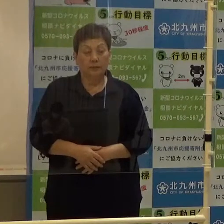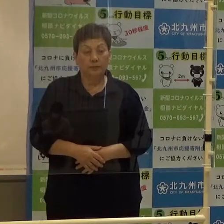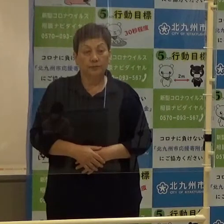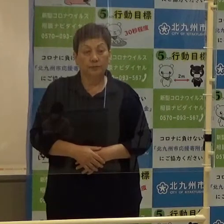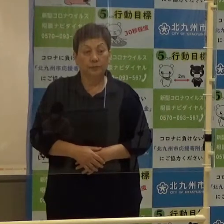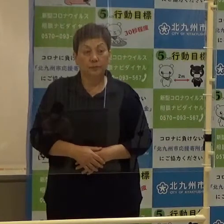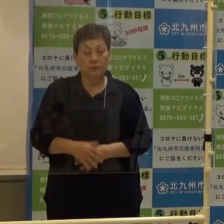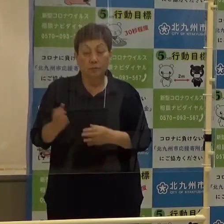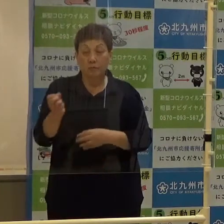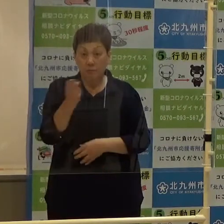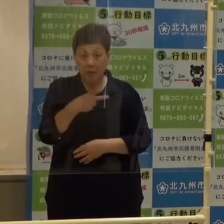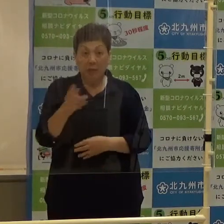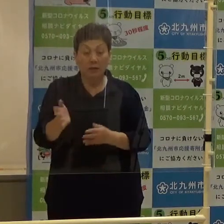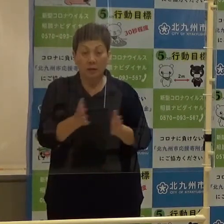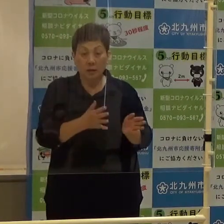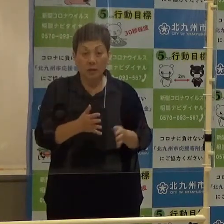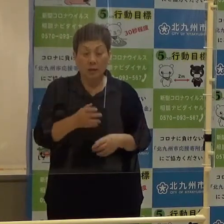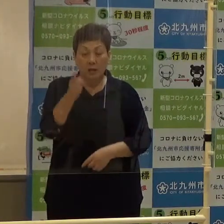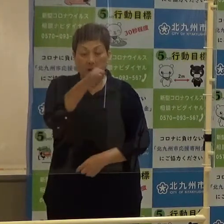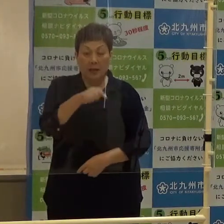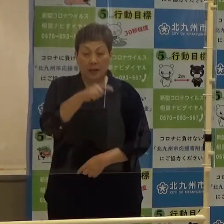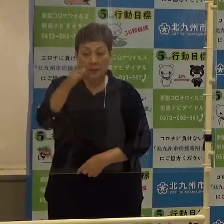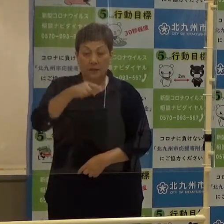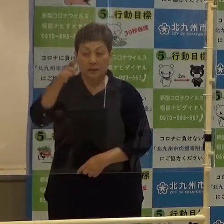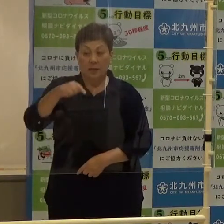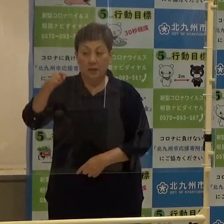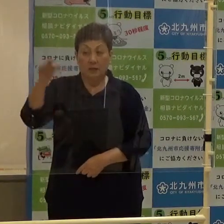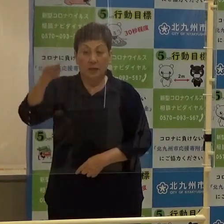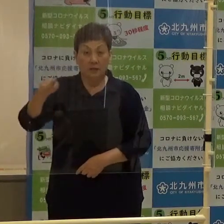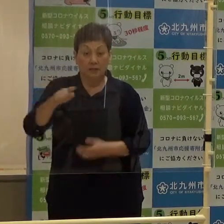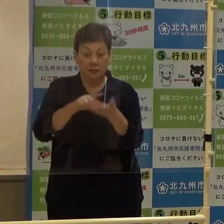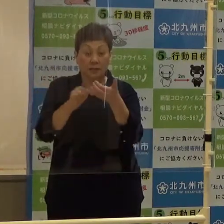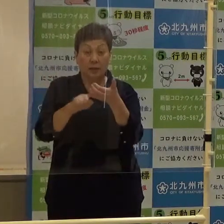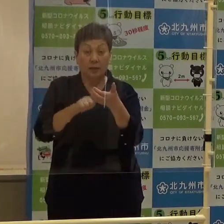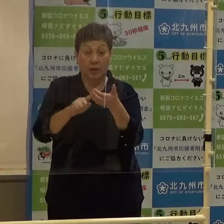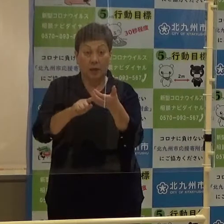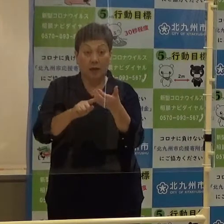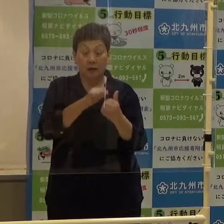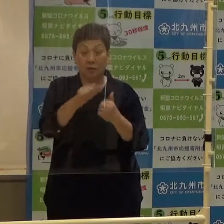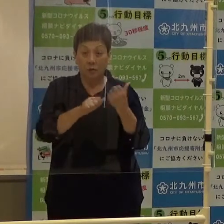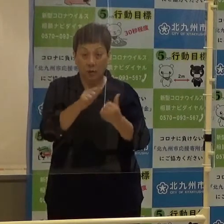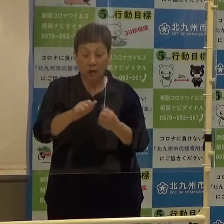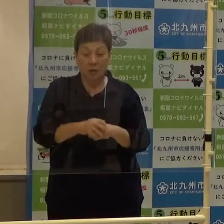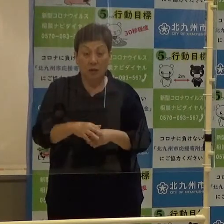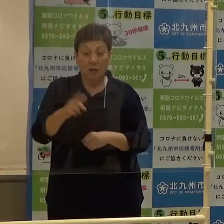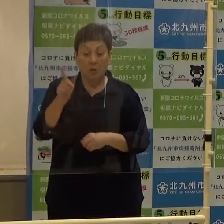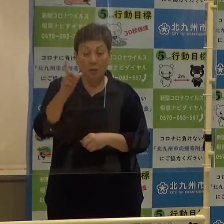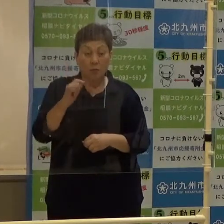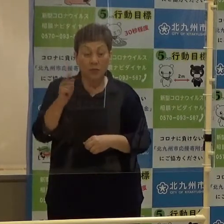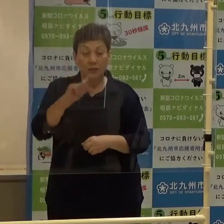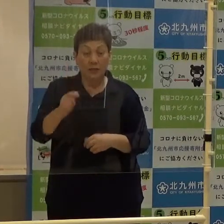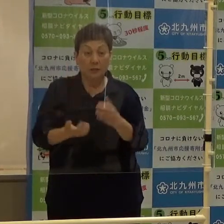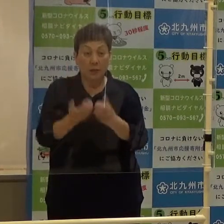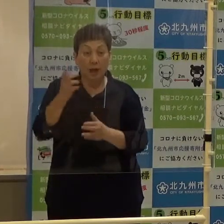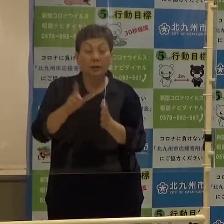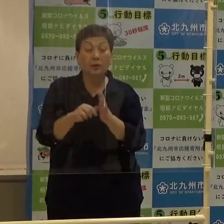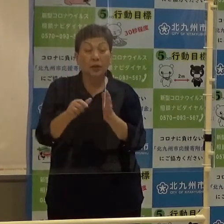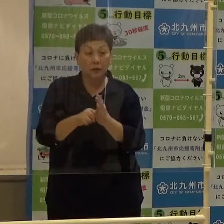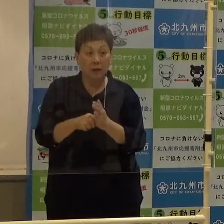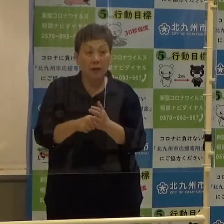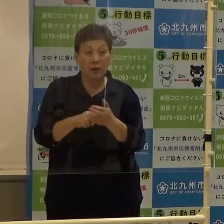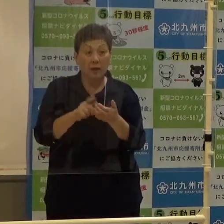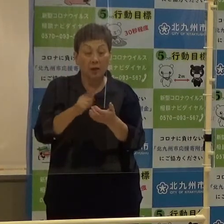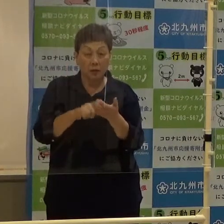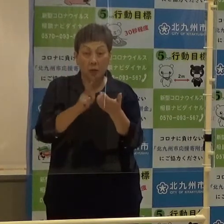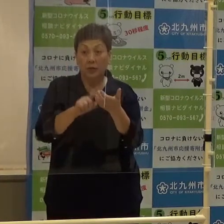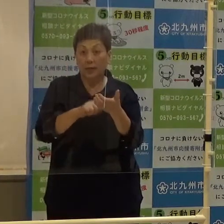一方におきまして SNS の時代でありまして、もし何かありましたら SNS でどんどんそれは